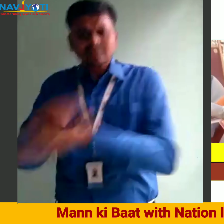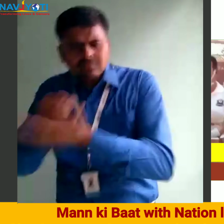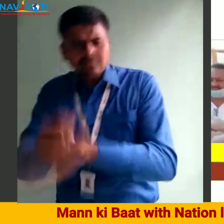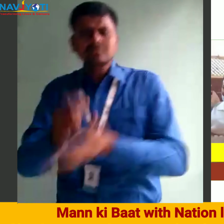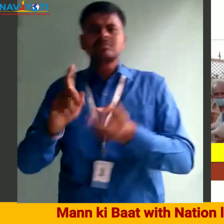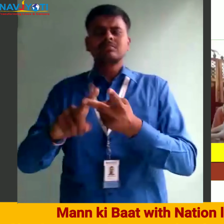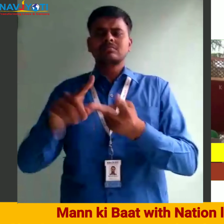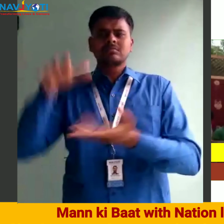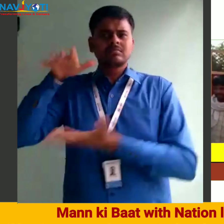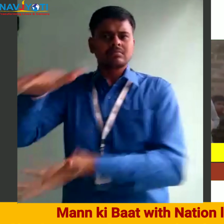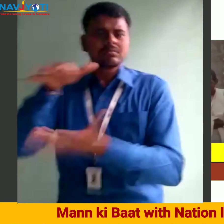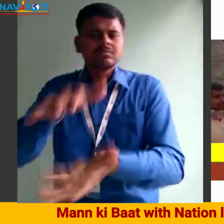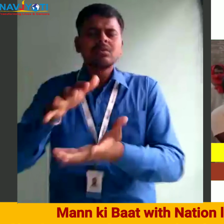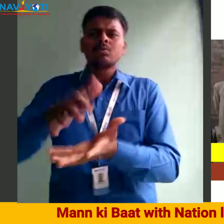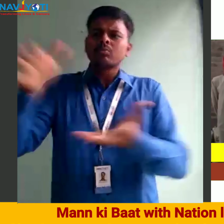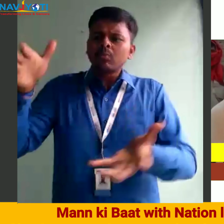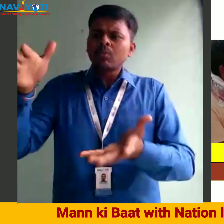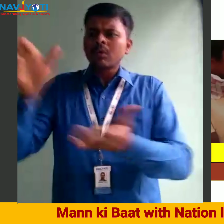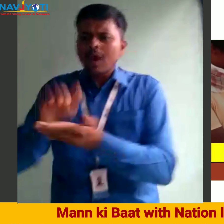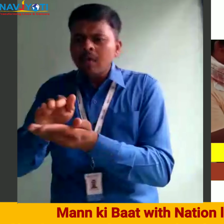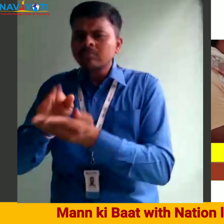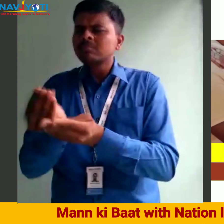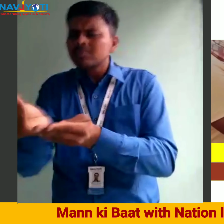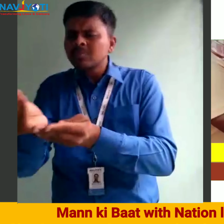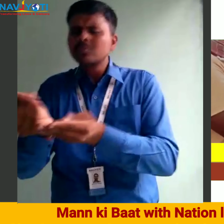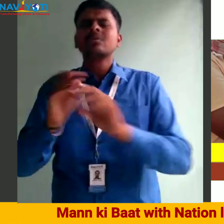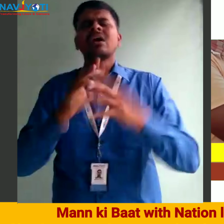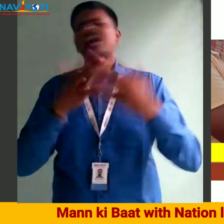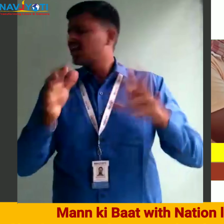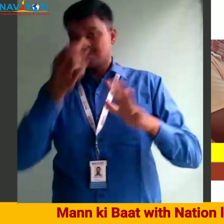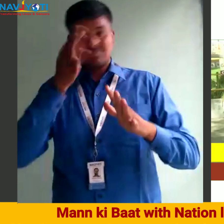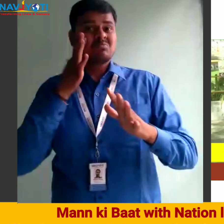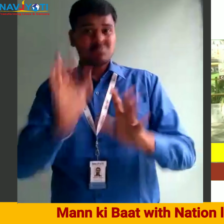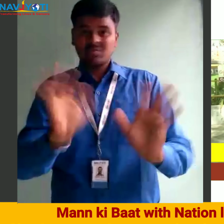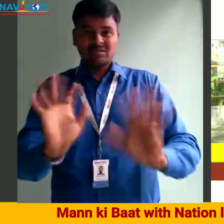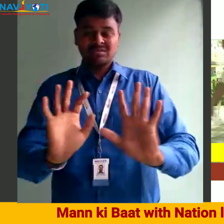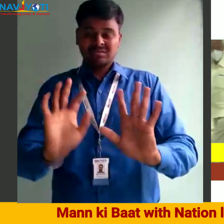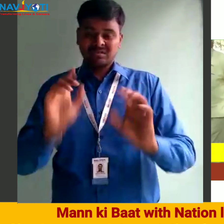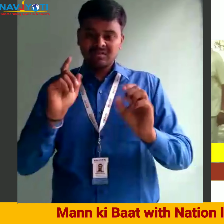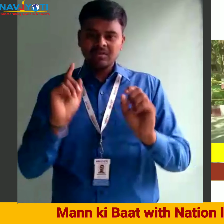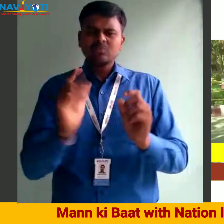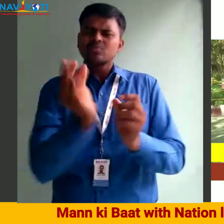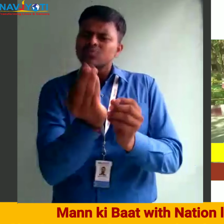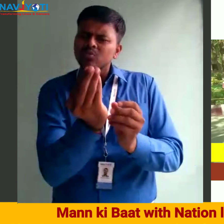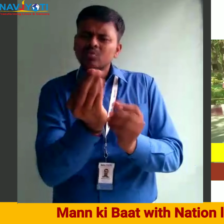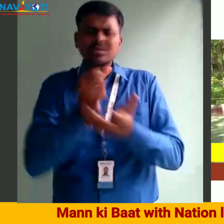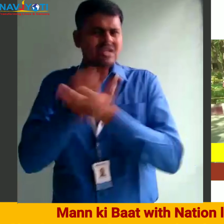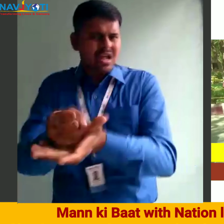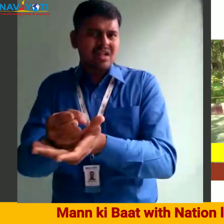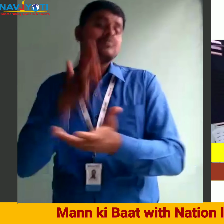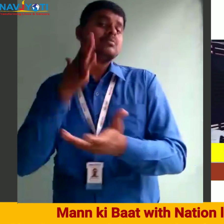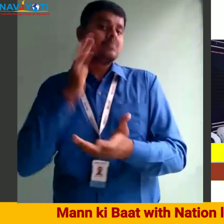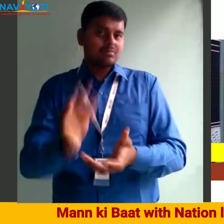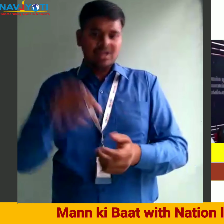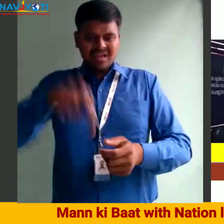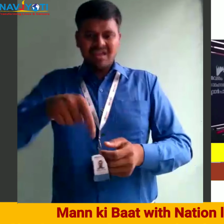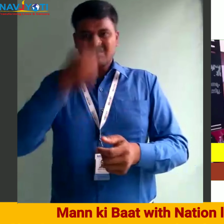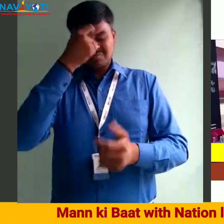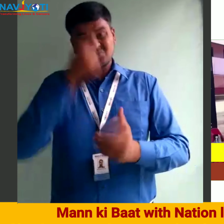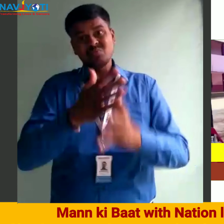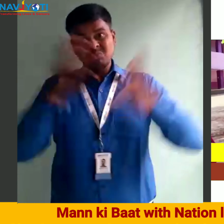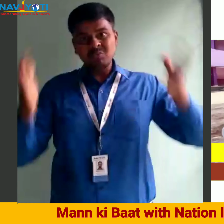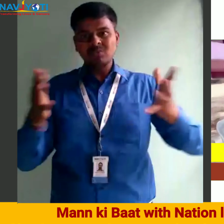का भी एक अवसर होता है। हम हृदय की भावना से जो कुछ भी देते हैं, वास्तव में महत्व उसी का होता